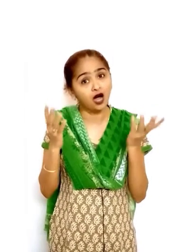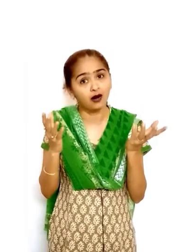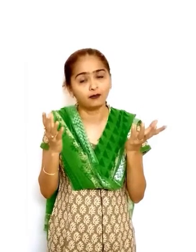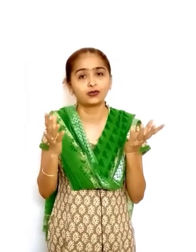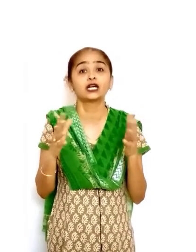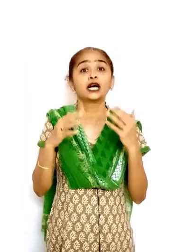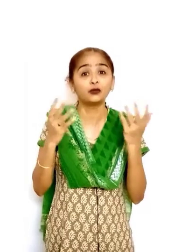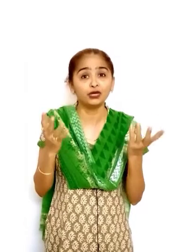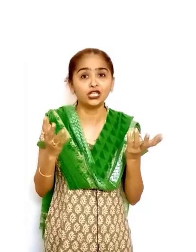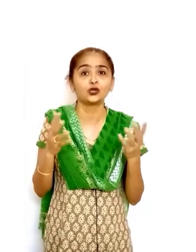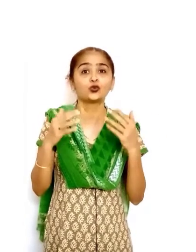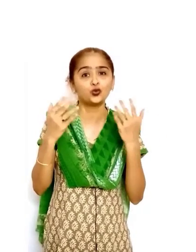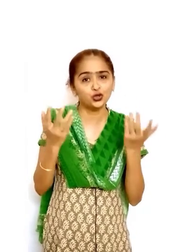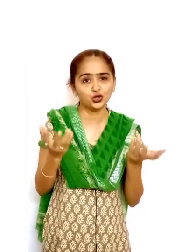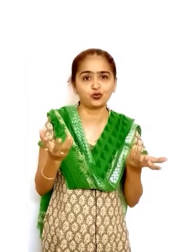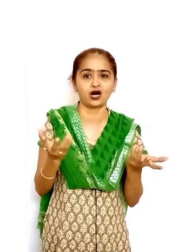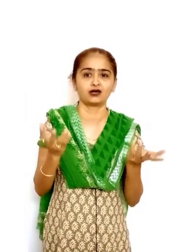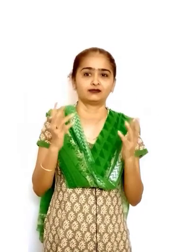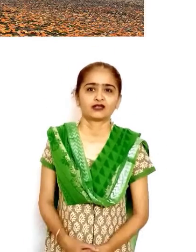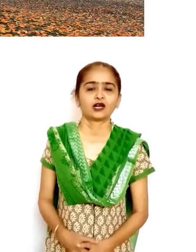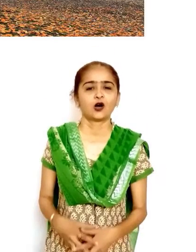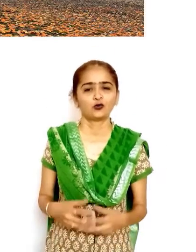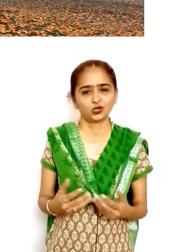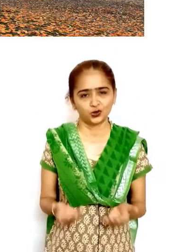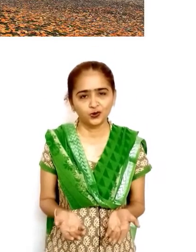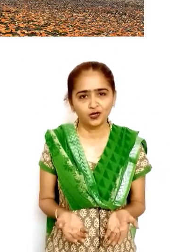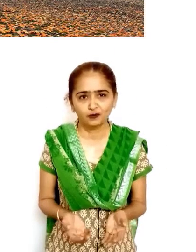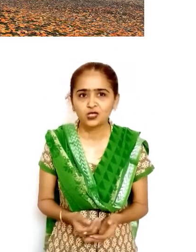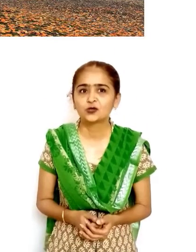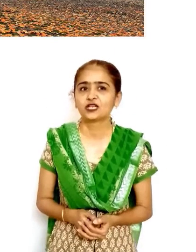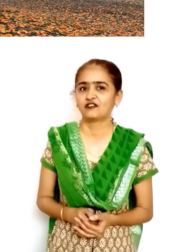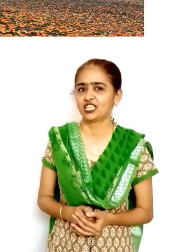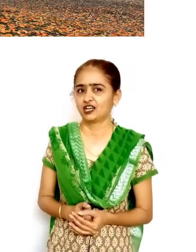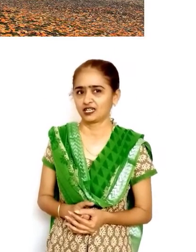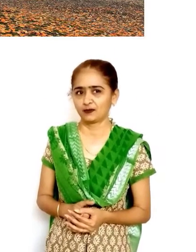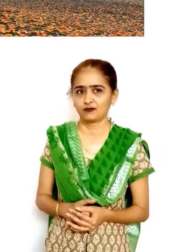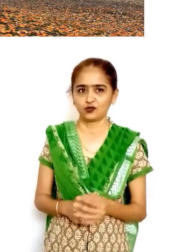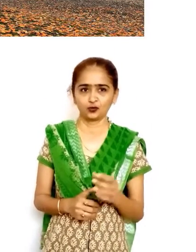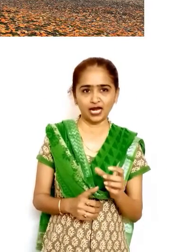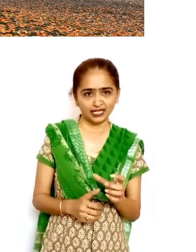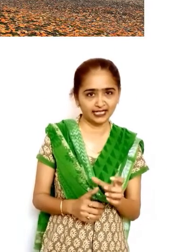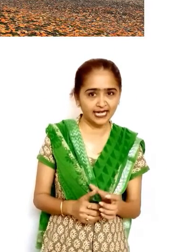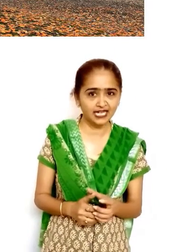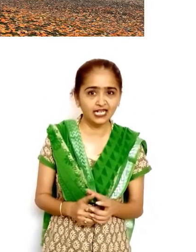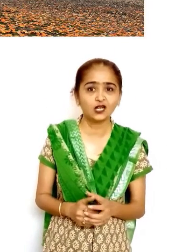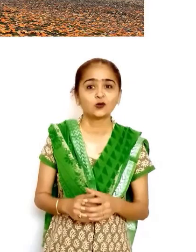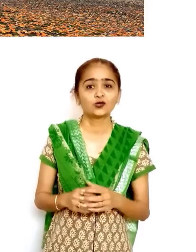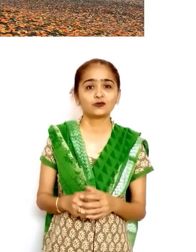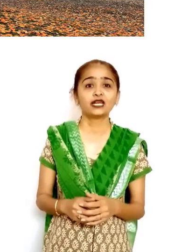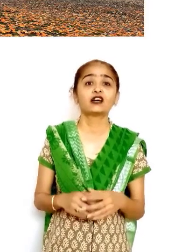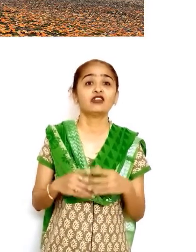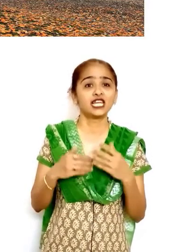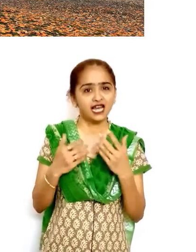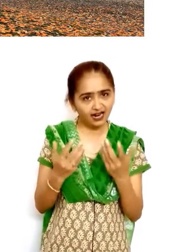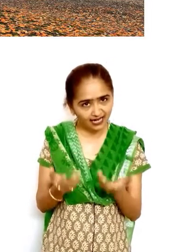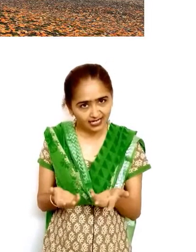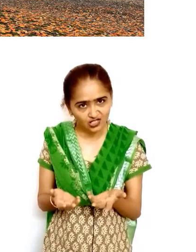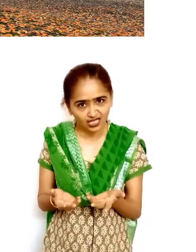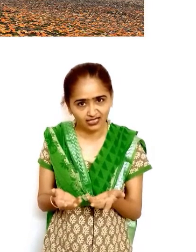ताप गर्मी ऊष्मा। आओ बच्चों हमने जो भी कविता के जो लाइनें देखी उसमें कवि क्या कहना चाहते